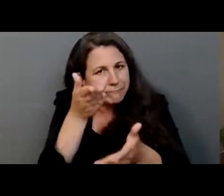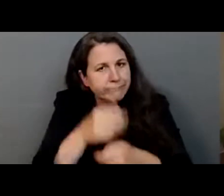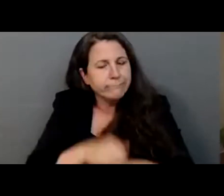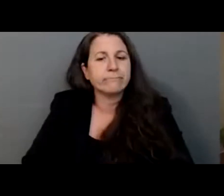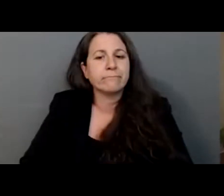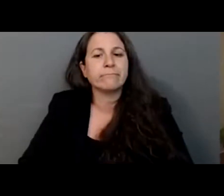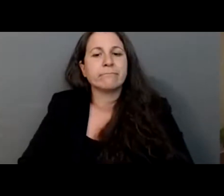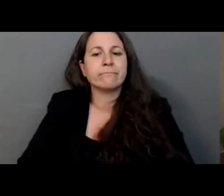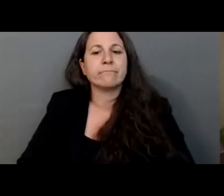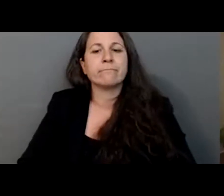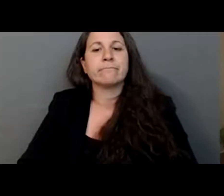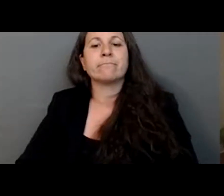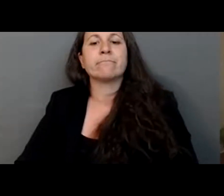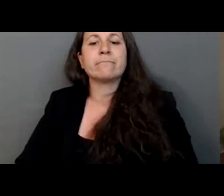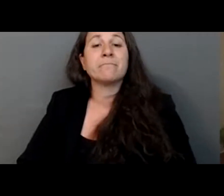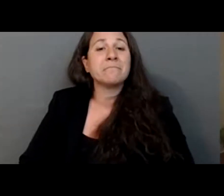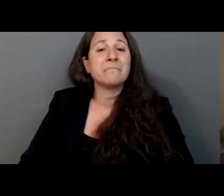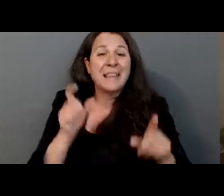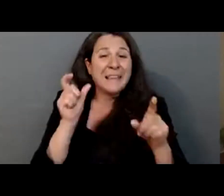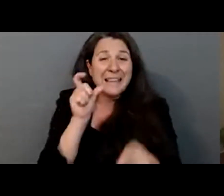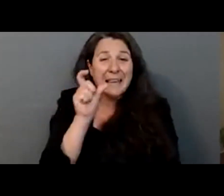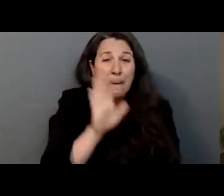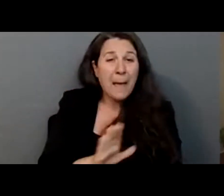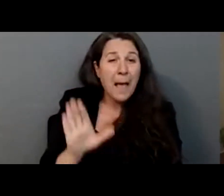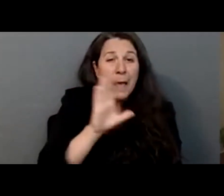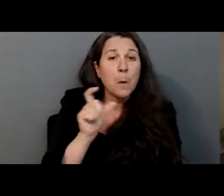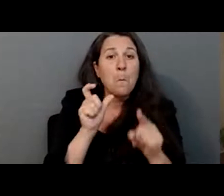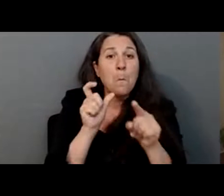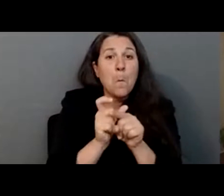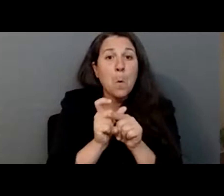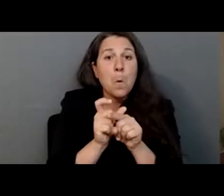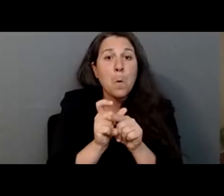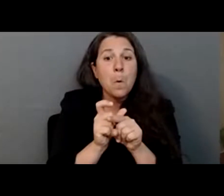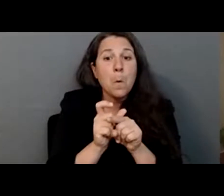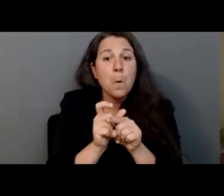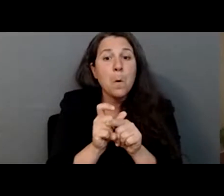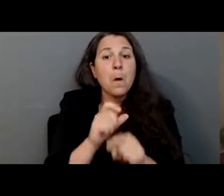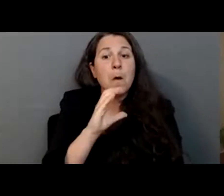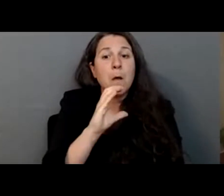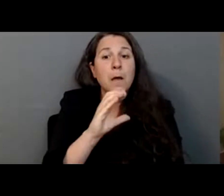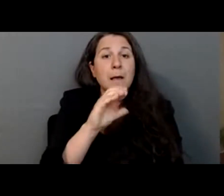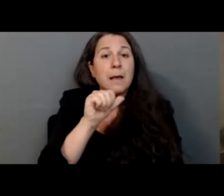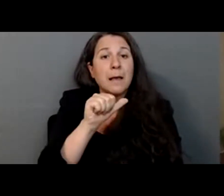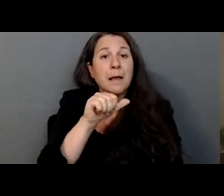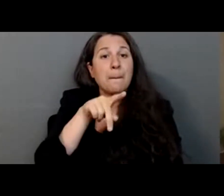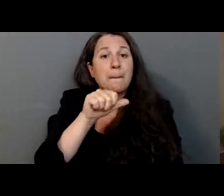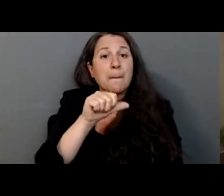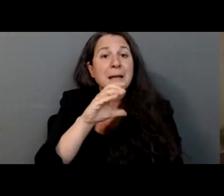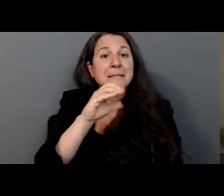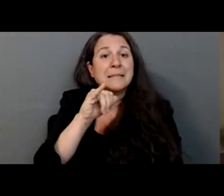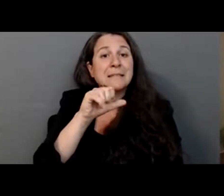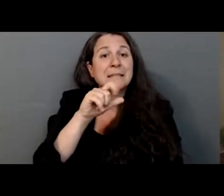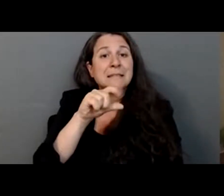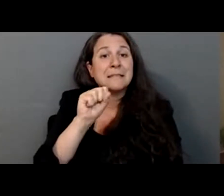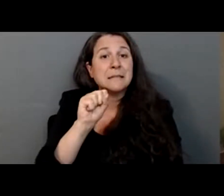Québec, le mot « capacitisme » existe dans la banque terminologique de l'Office québécois de la langue française